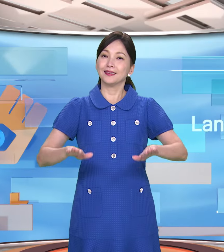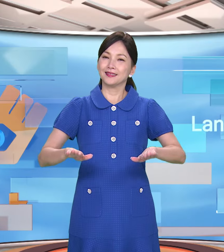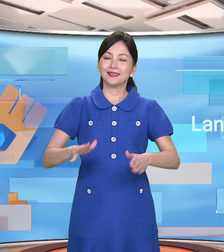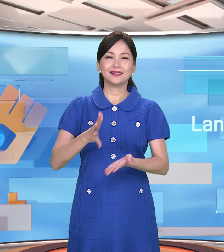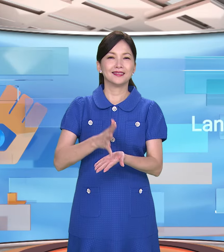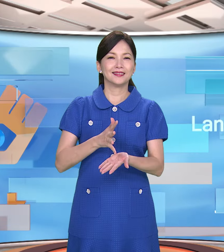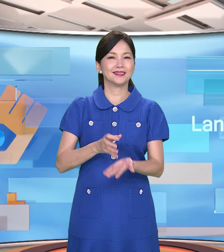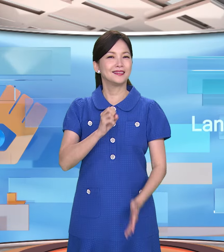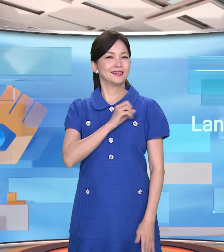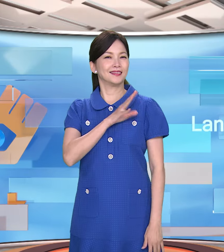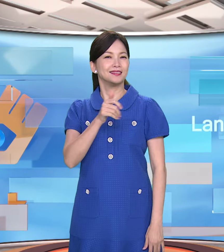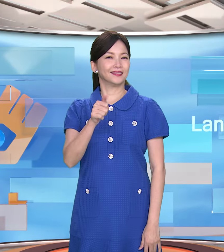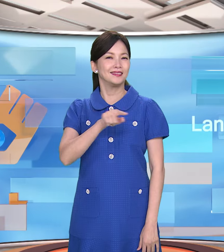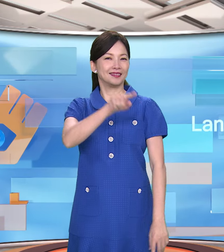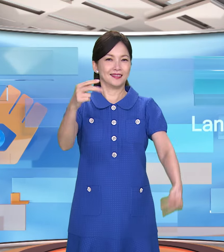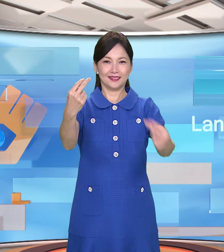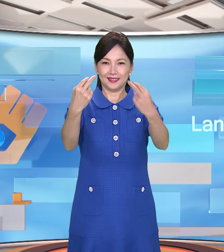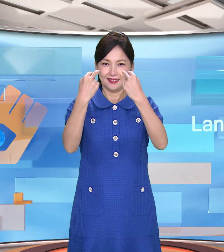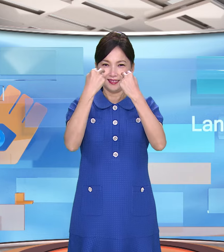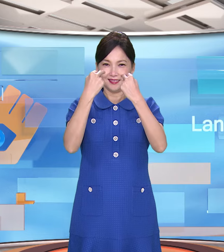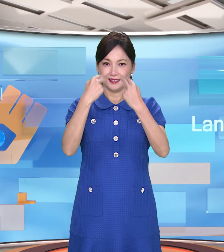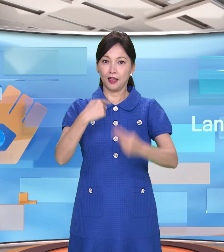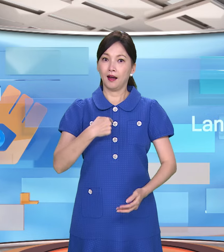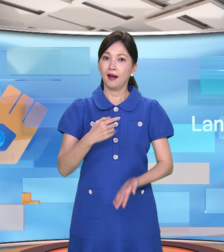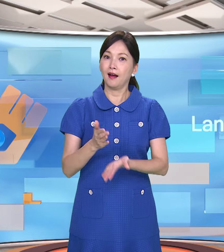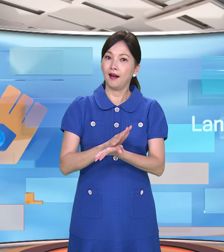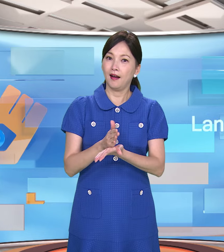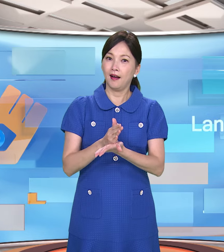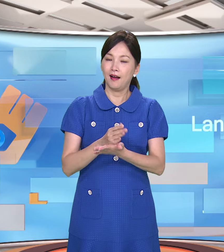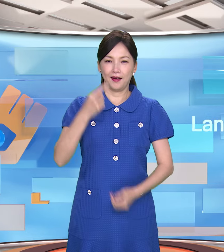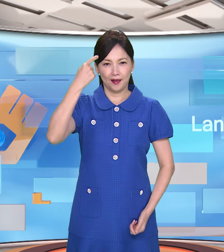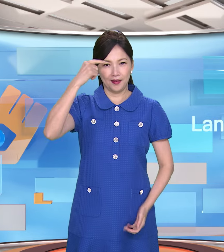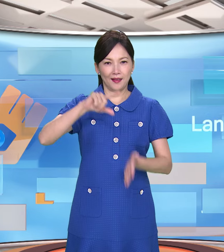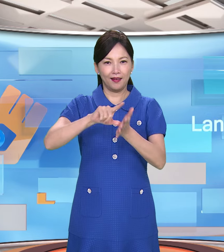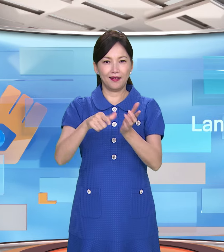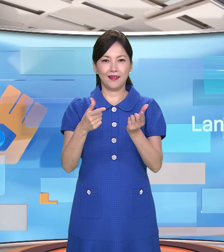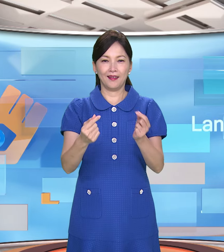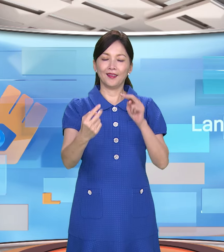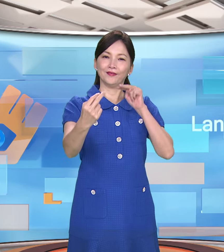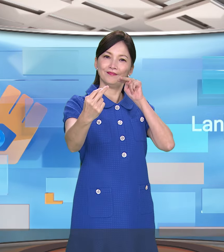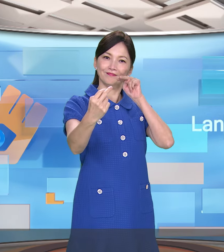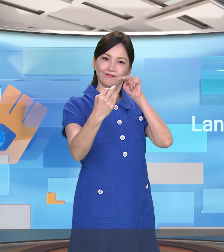感谢您收看这一节的公视手语新闻，我是王小舒，明天同一时间再会。